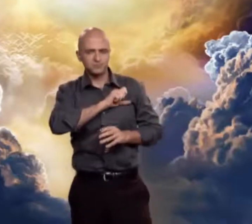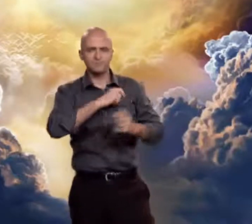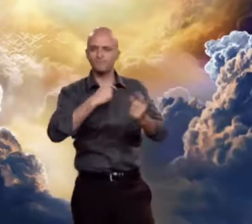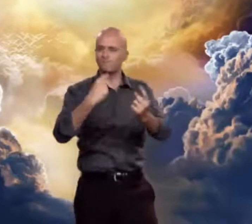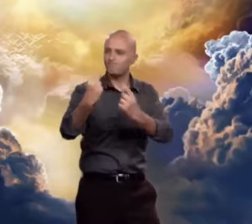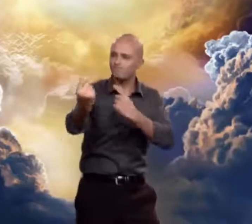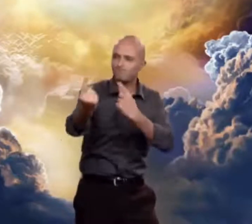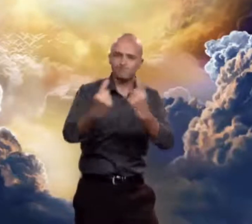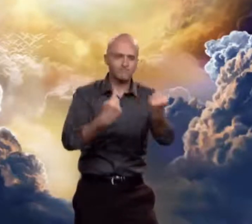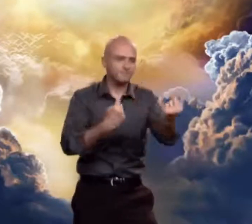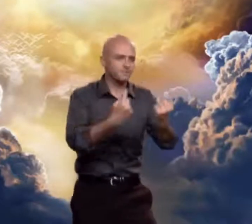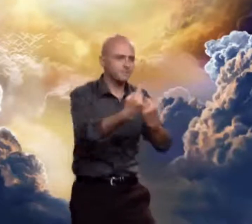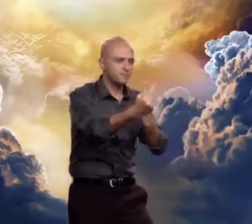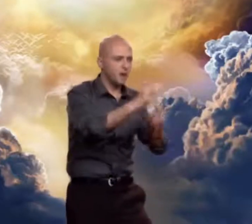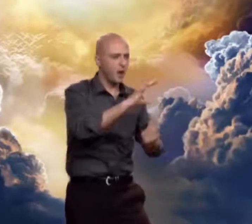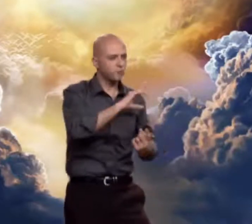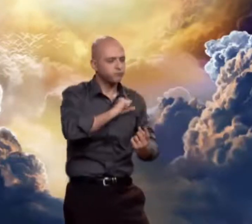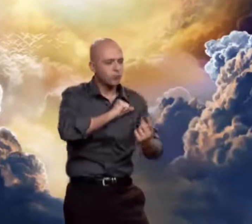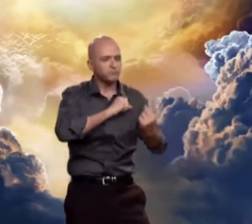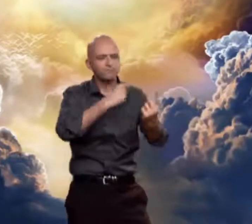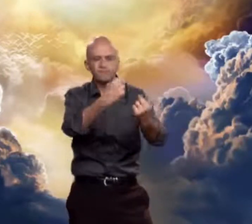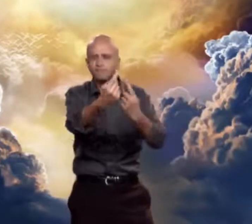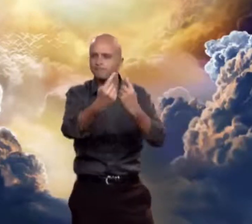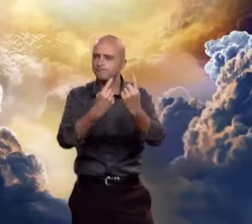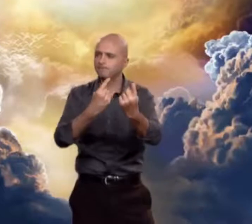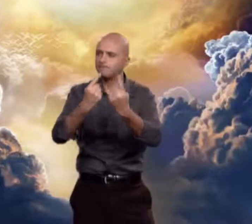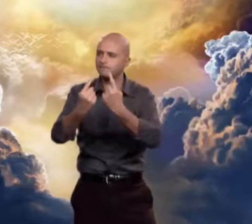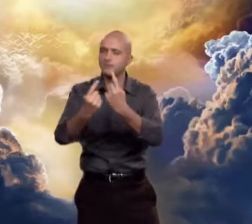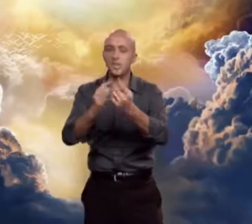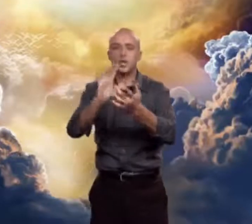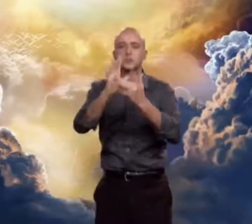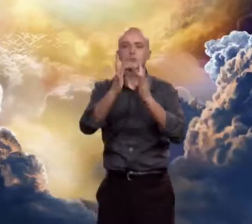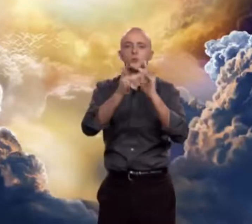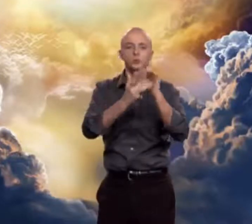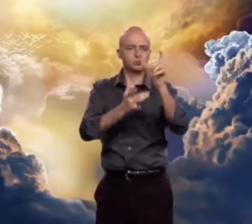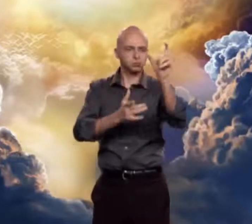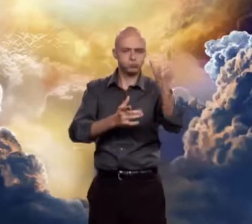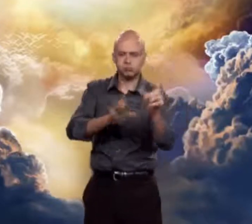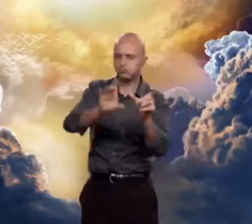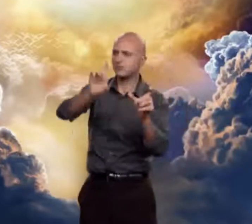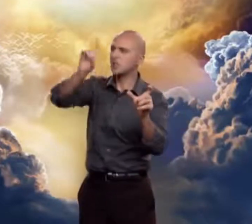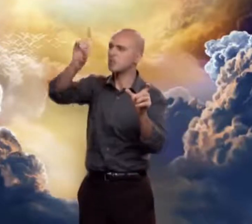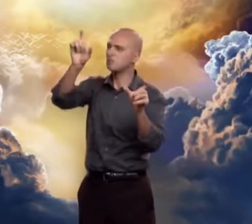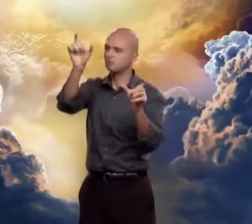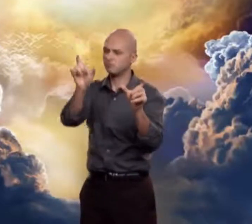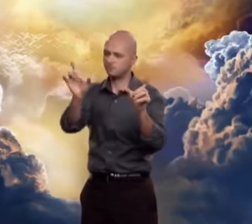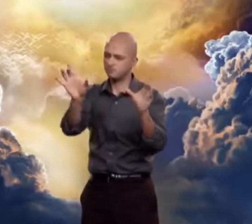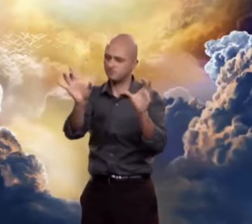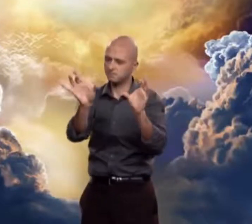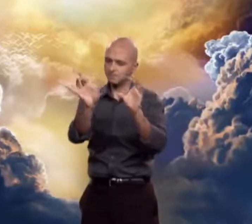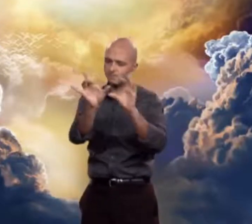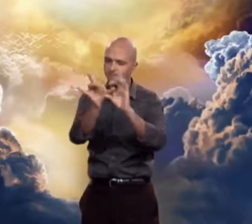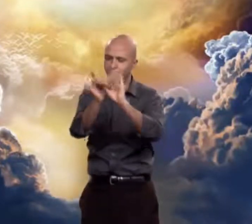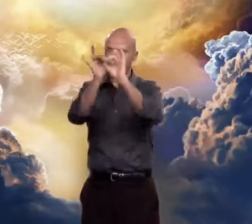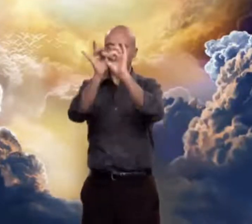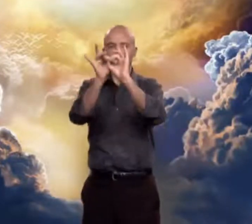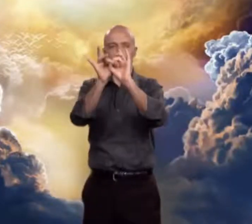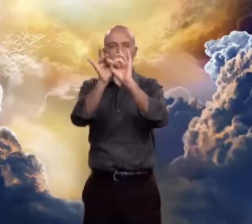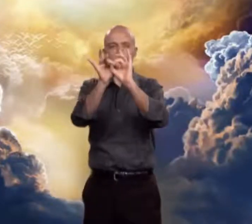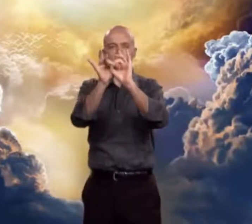todo o universo. O amor a Deus era supremo e era imparcial o amor de uns para com os outros. Cristo